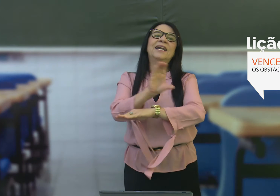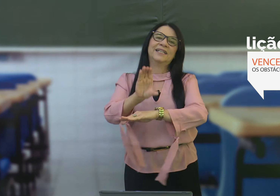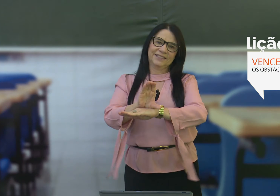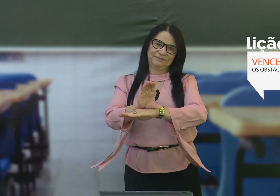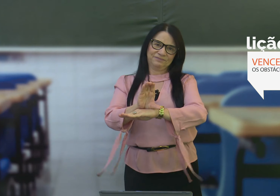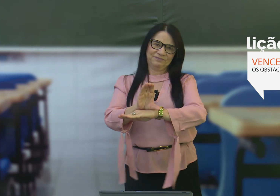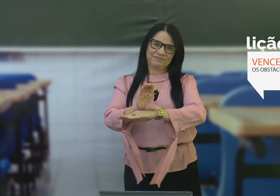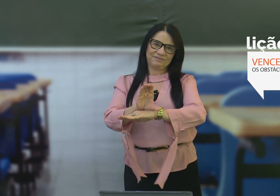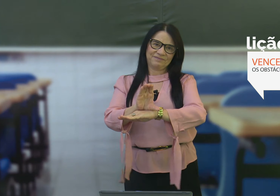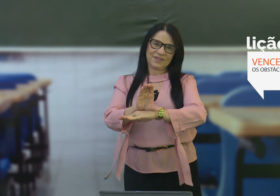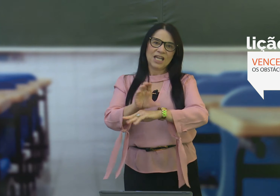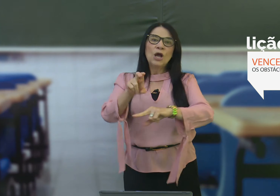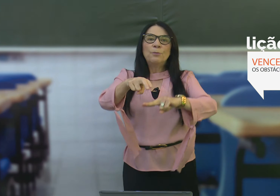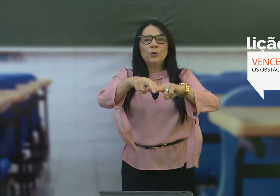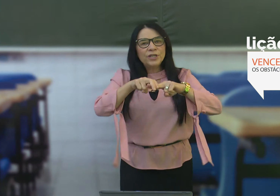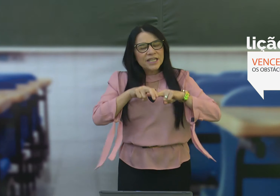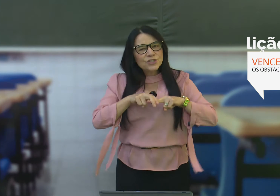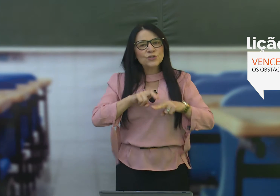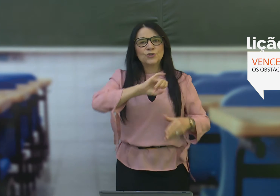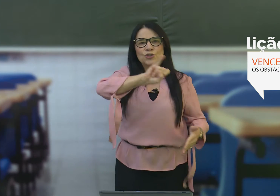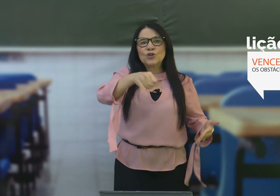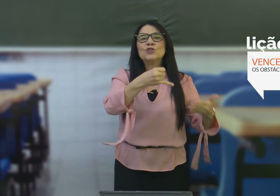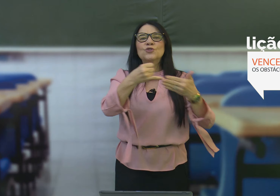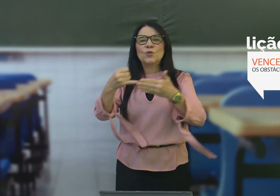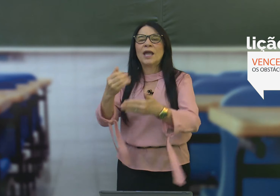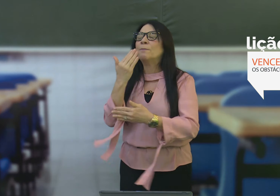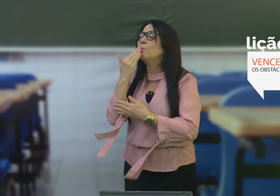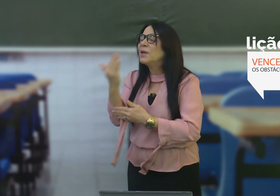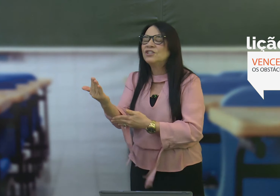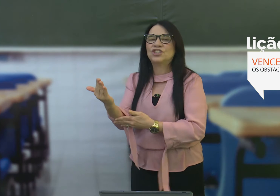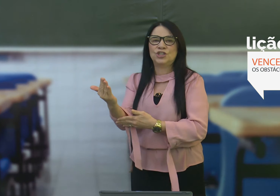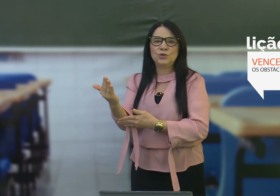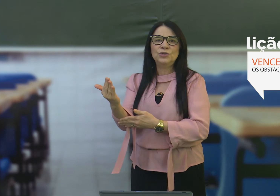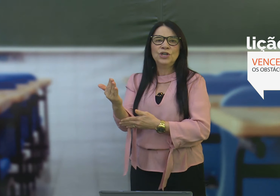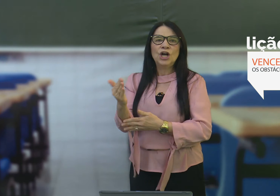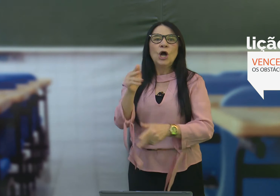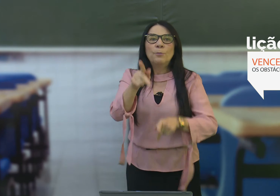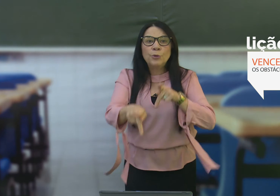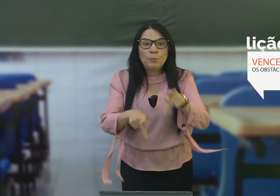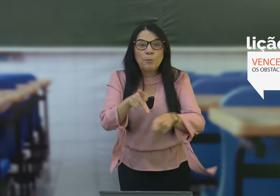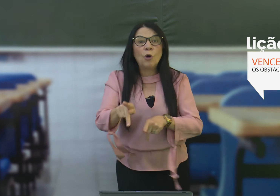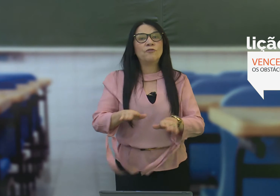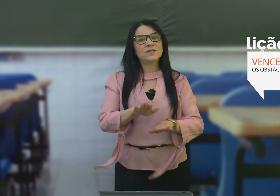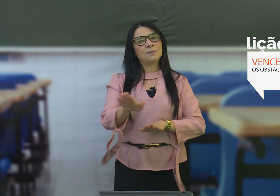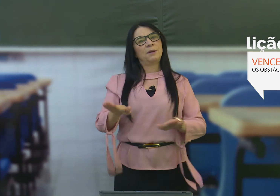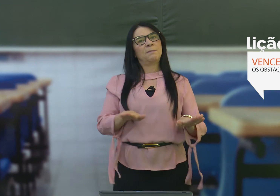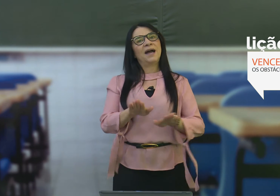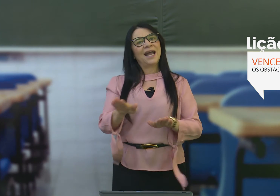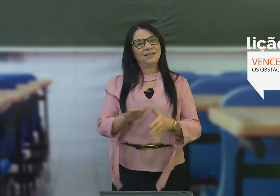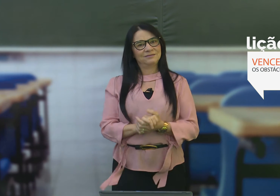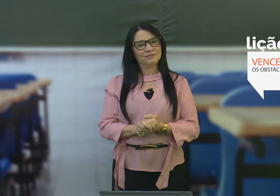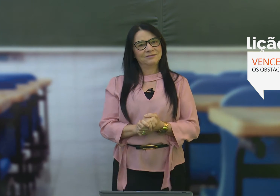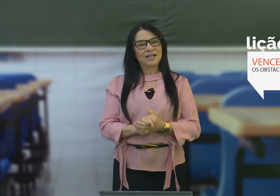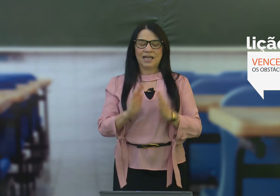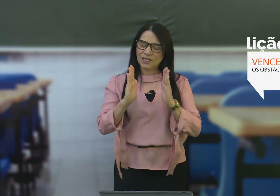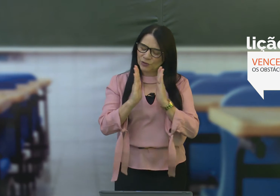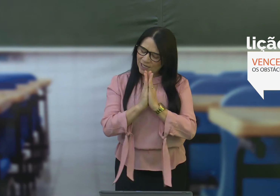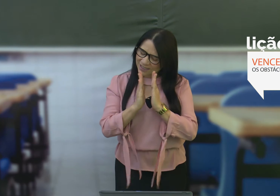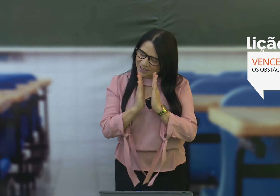Canaã. Por isso, Josué pediu para o povo se preparar em